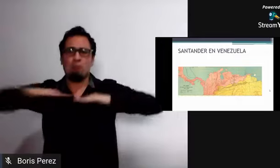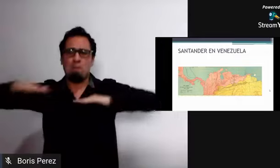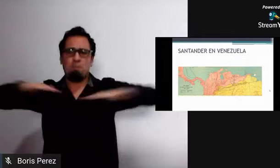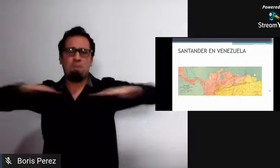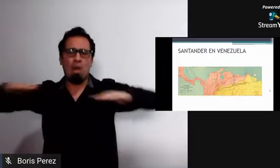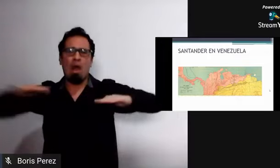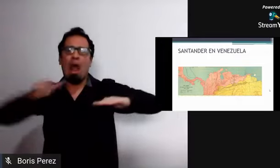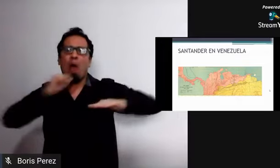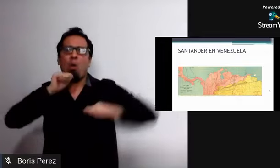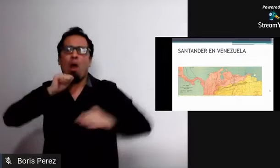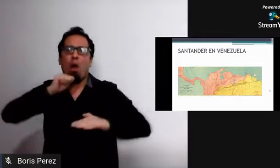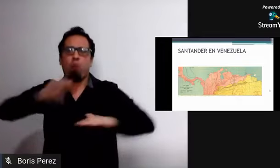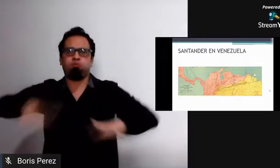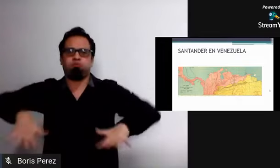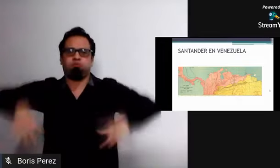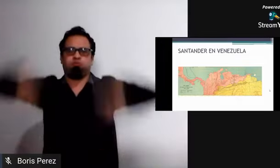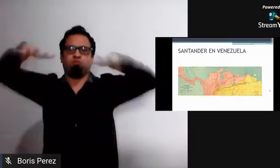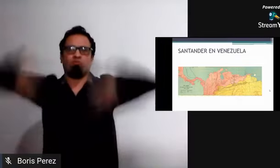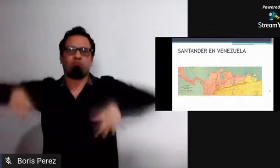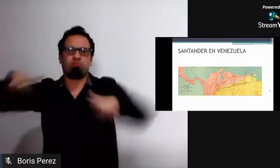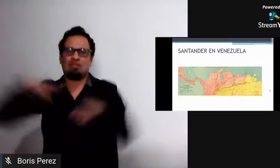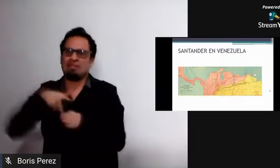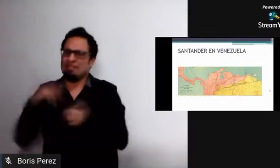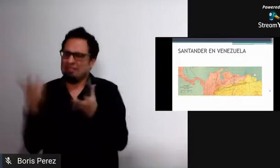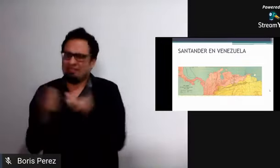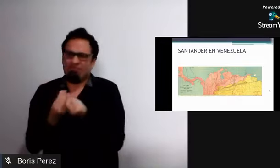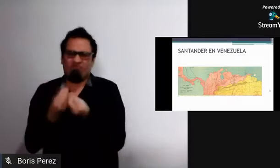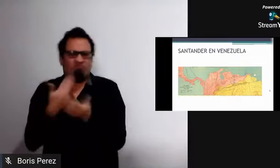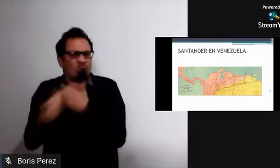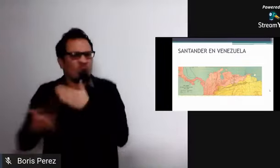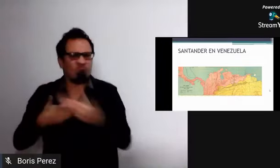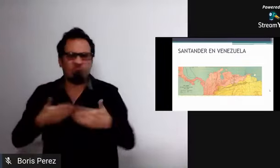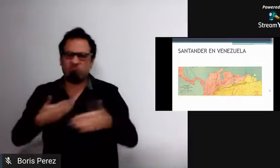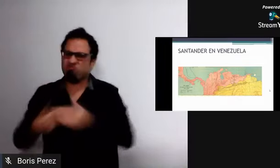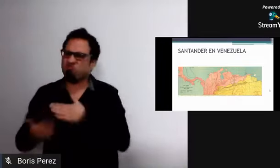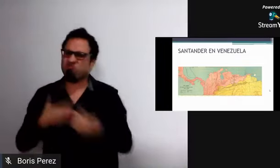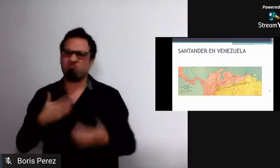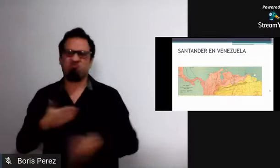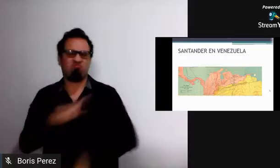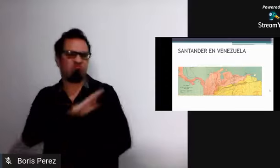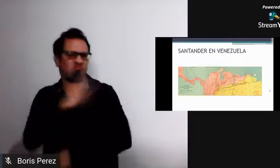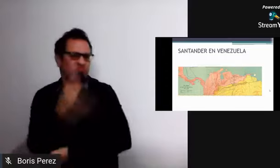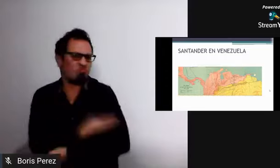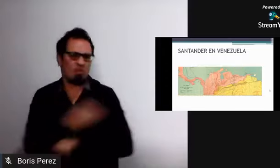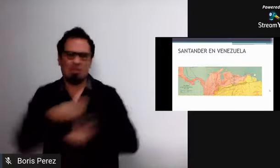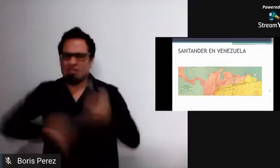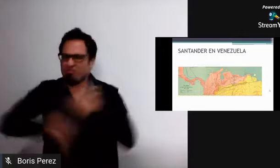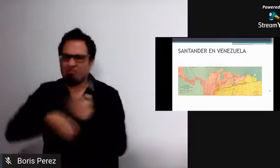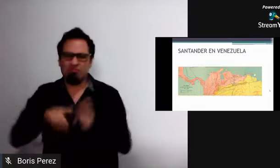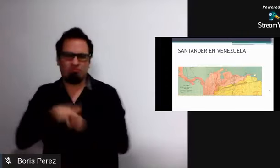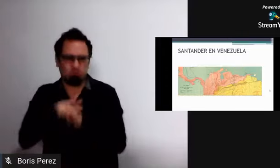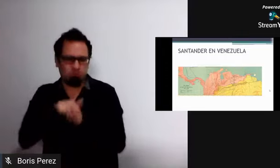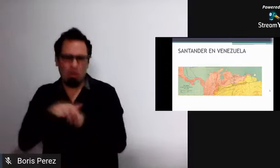de esa época, donde había mucho invierno, había mucha lluvia, eso hacía que el